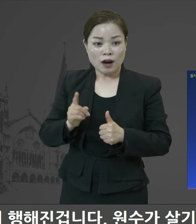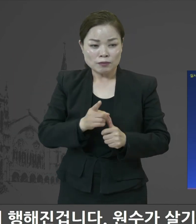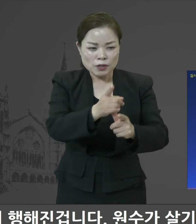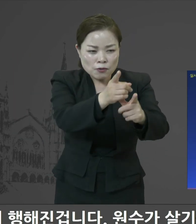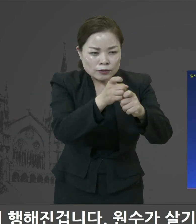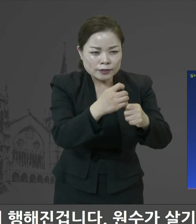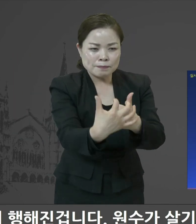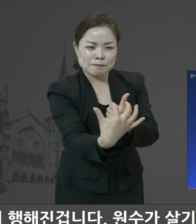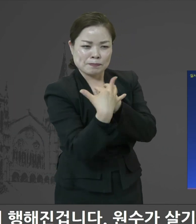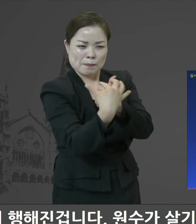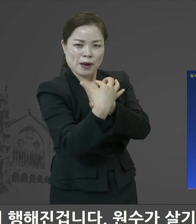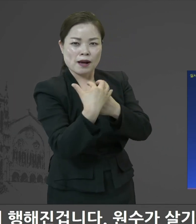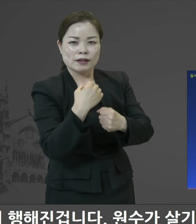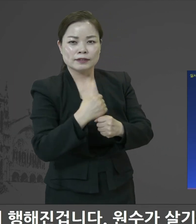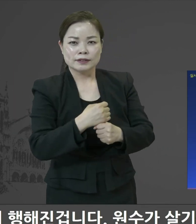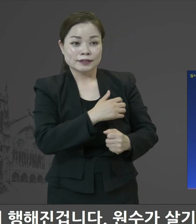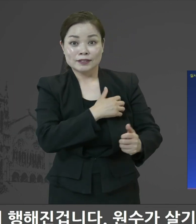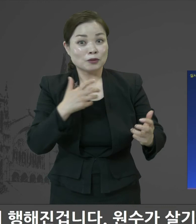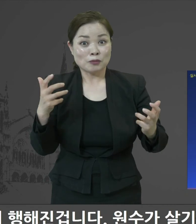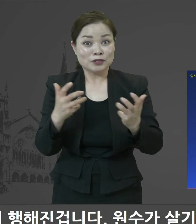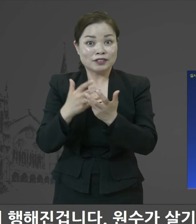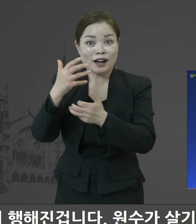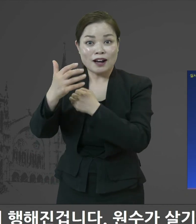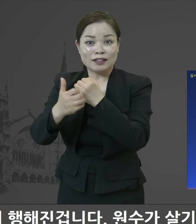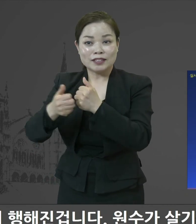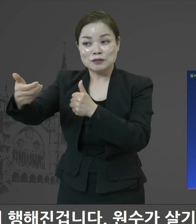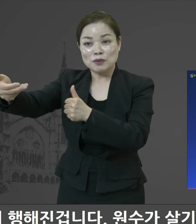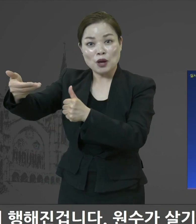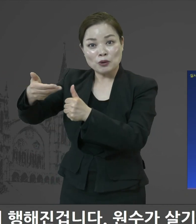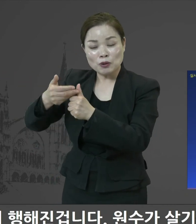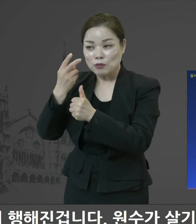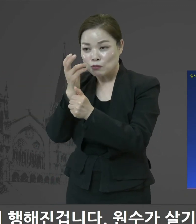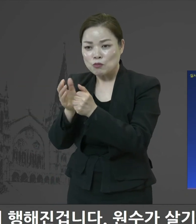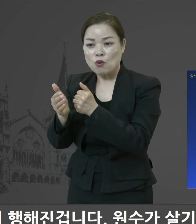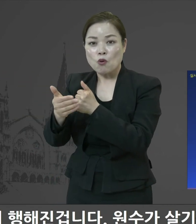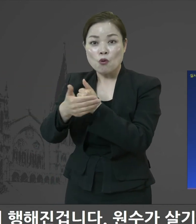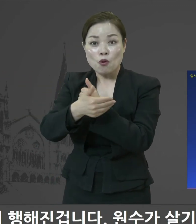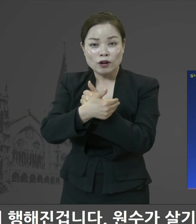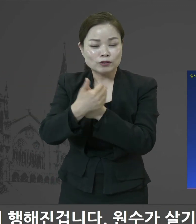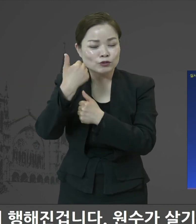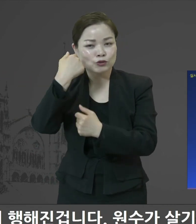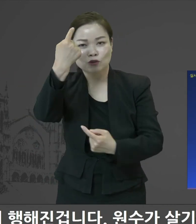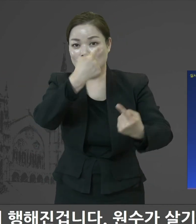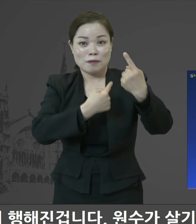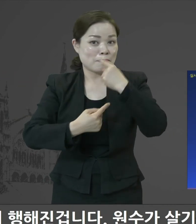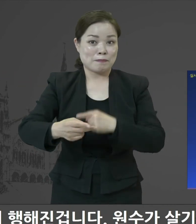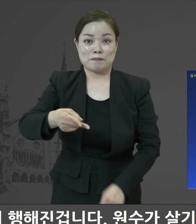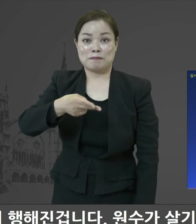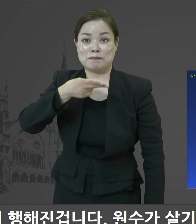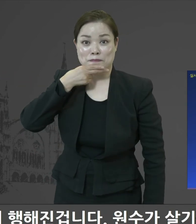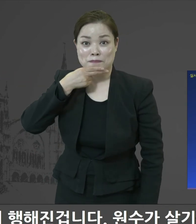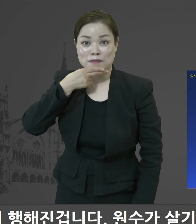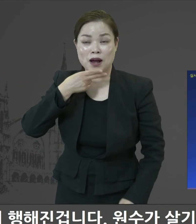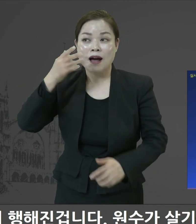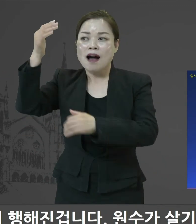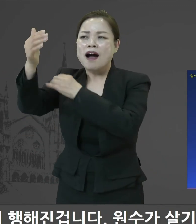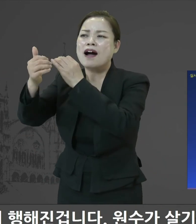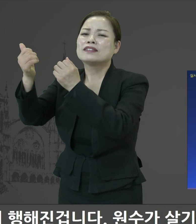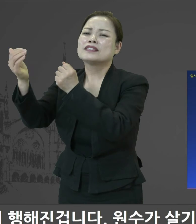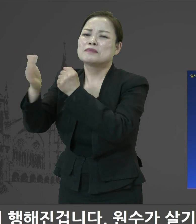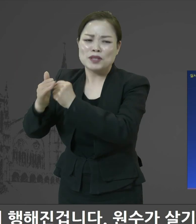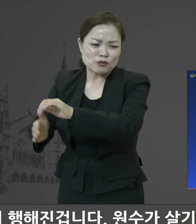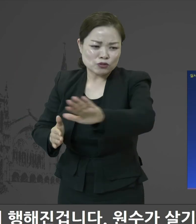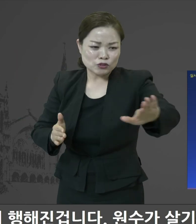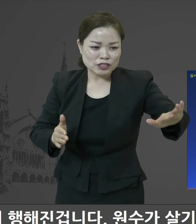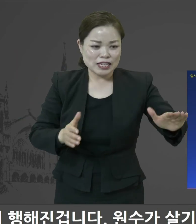적들이 공격해도 그 차고 넘치는 하나님의 공급하심과 보호하심은 누구도 해칠 수 없습니다. 하나님 때문에